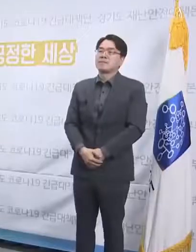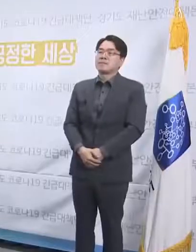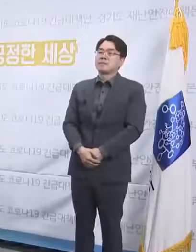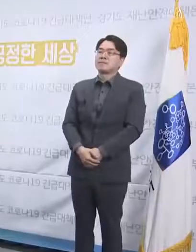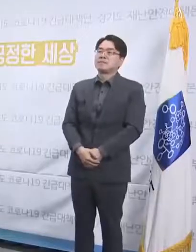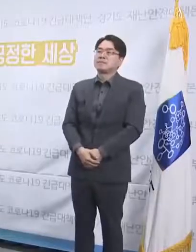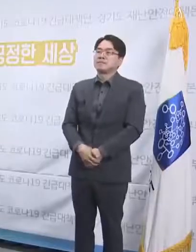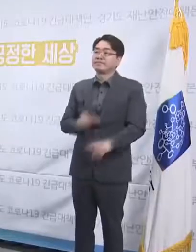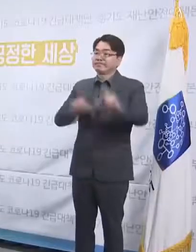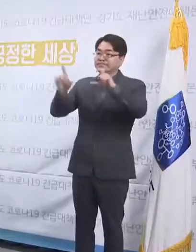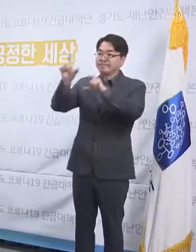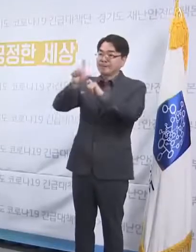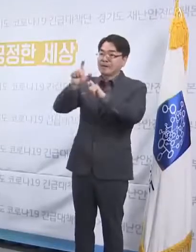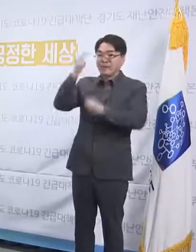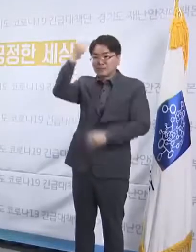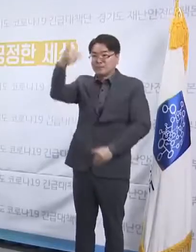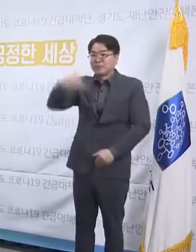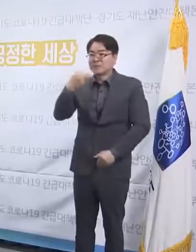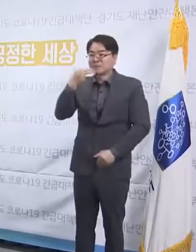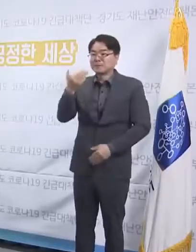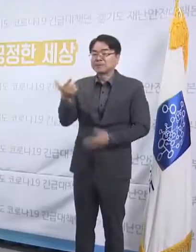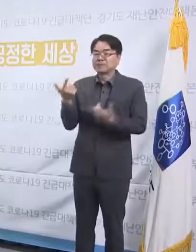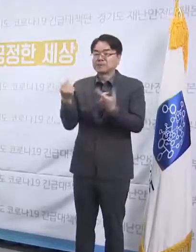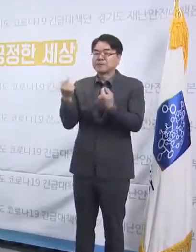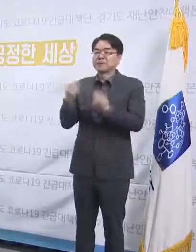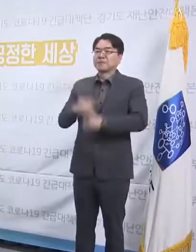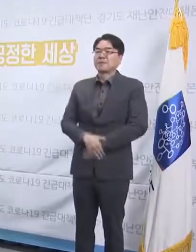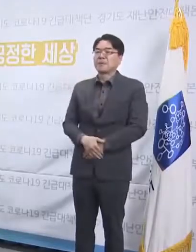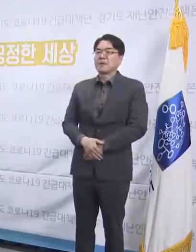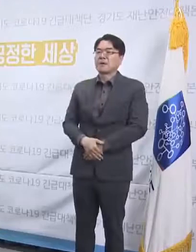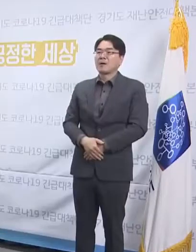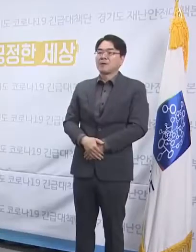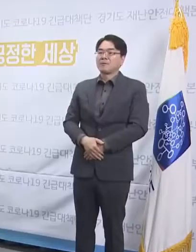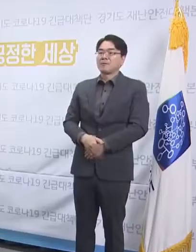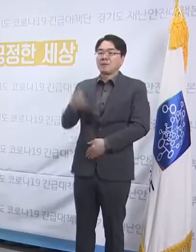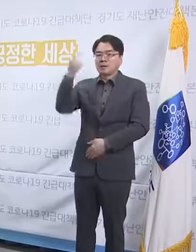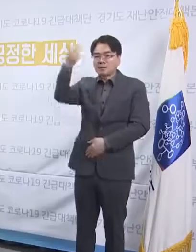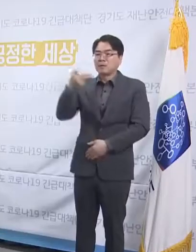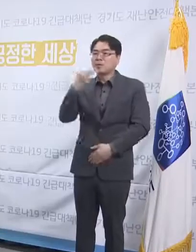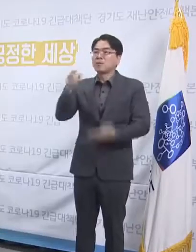네, 더 이상 질문이 없는 것 같습니다. 그럼 더 이상 질문이